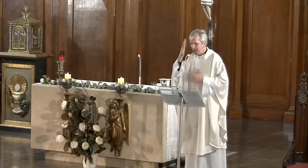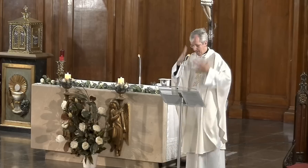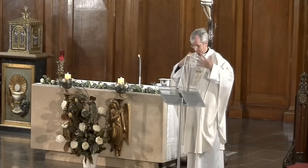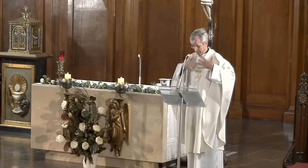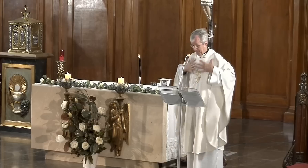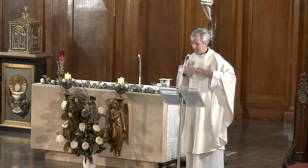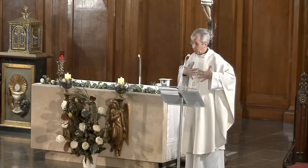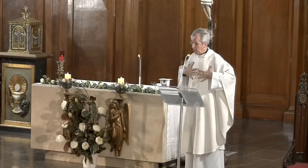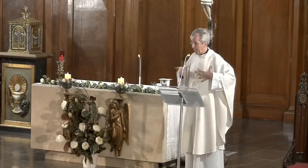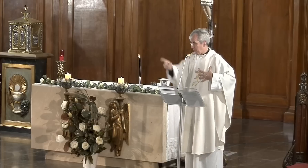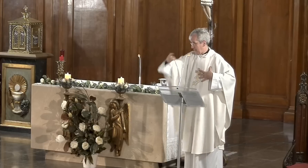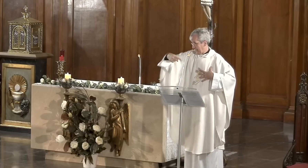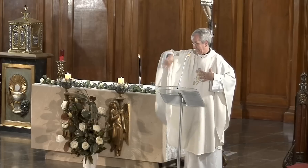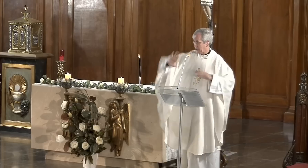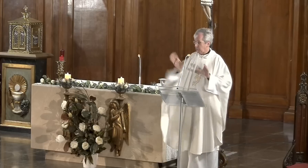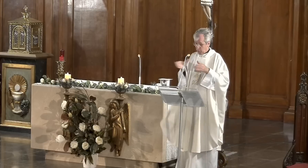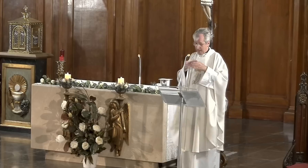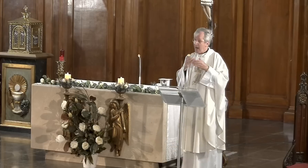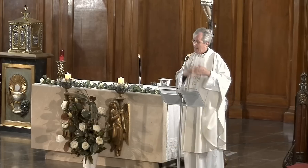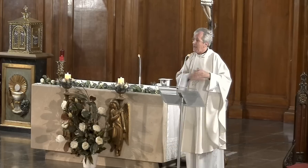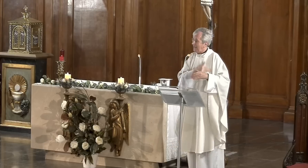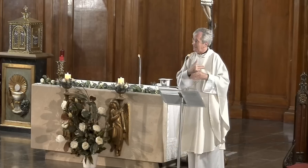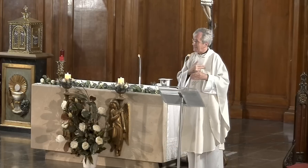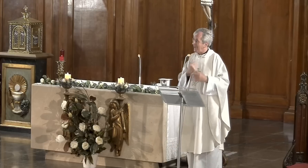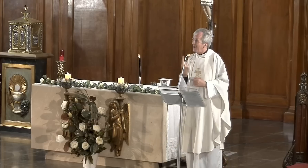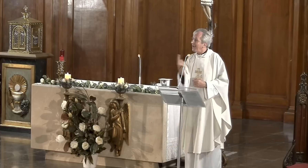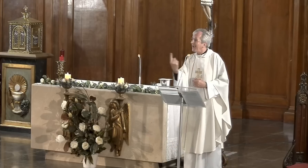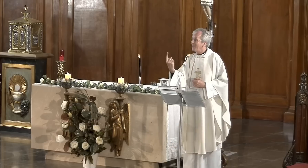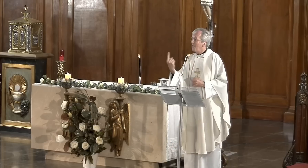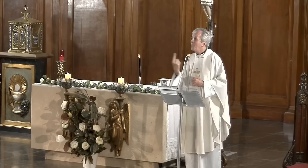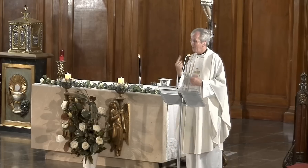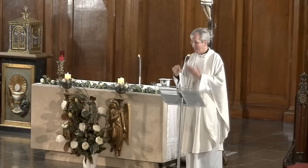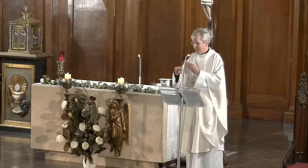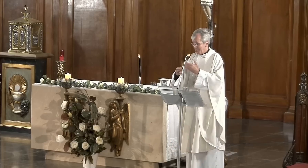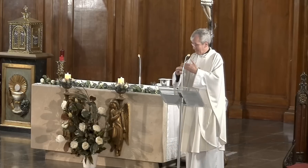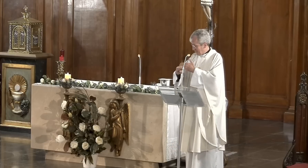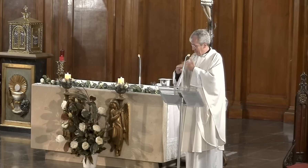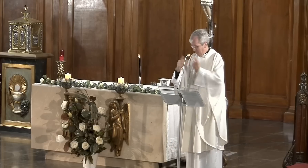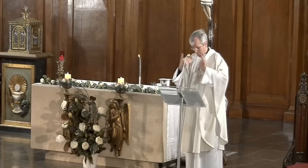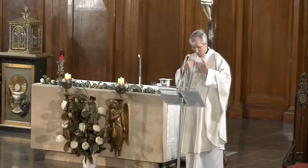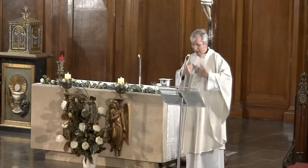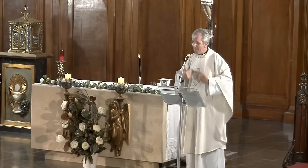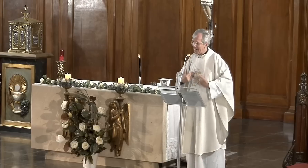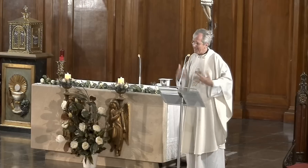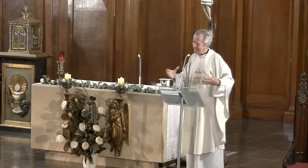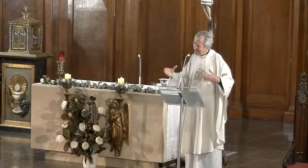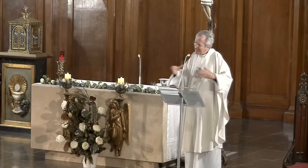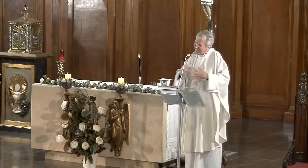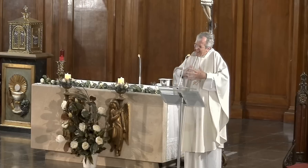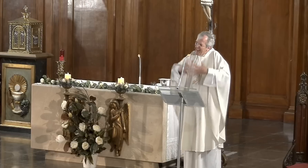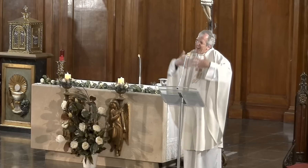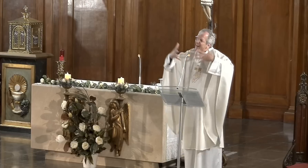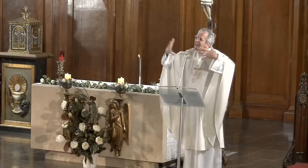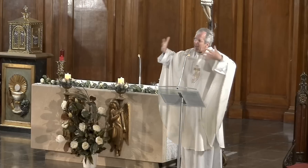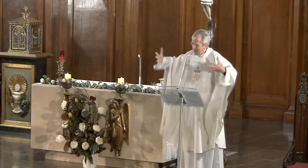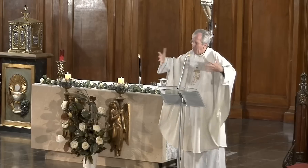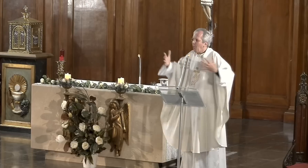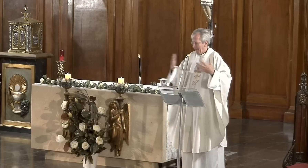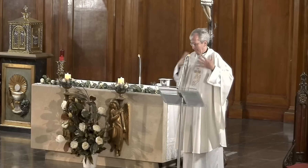de ese cuerpo que es toda la iglesia cada uno somos una parte de ese gran cuerpo